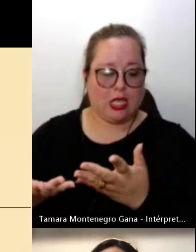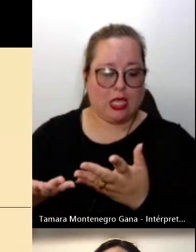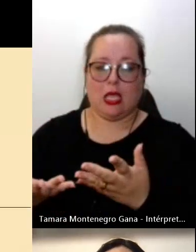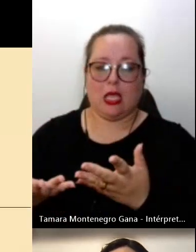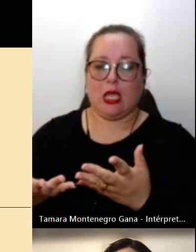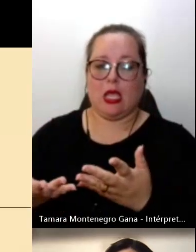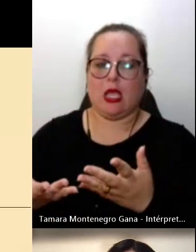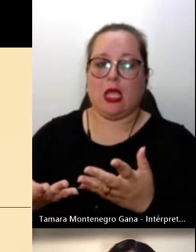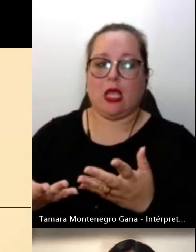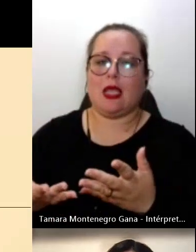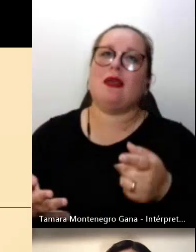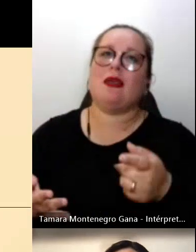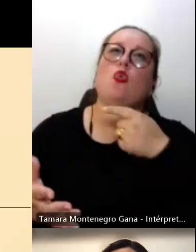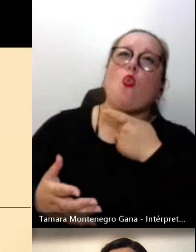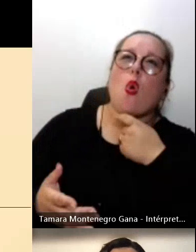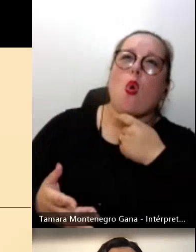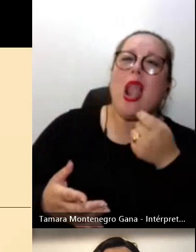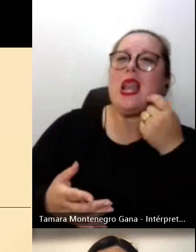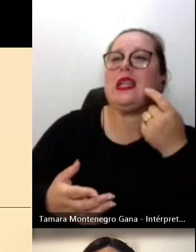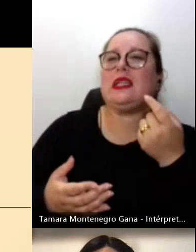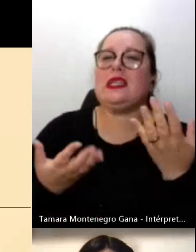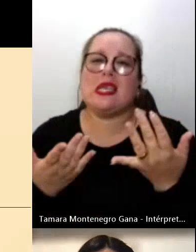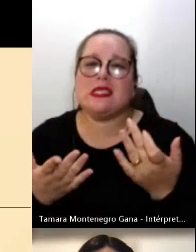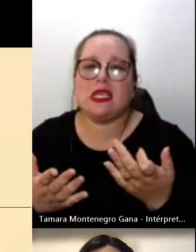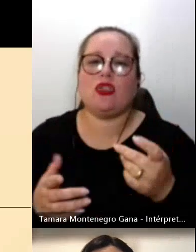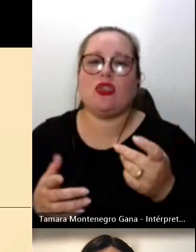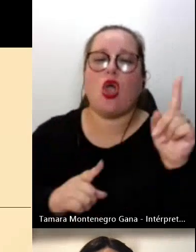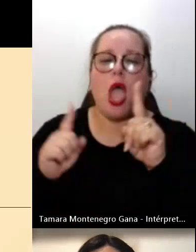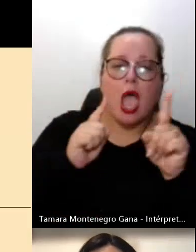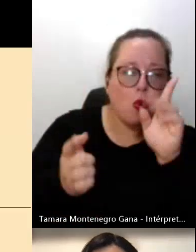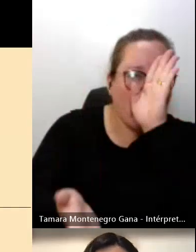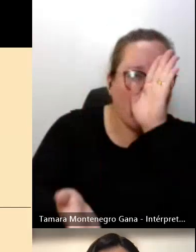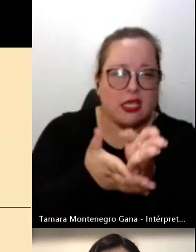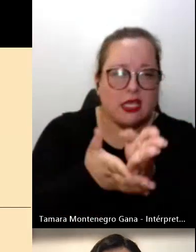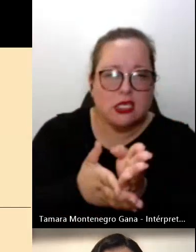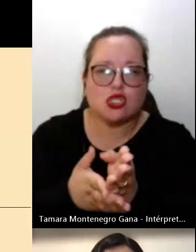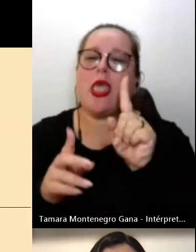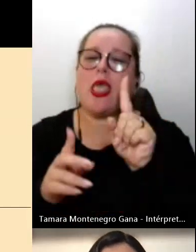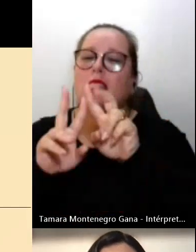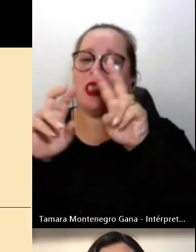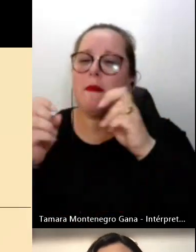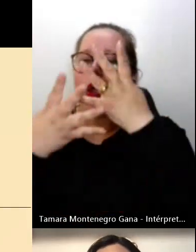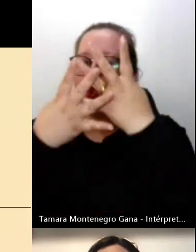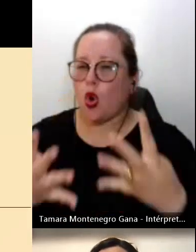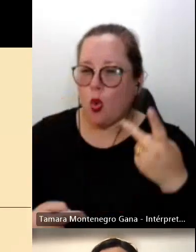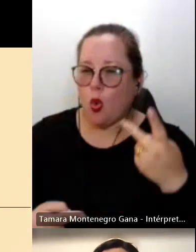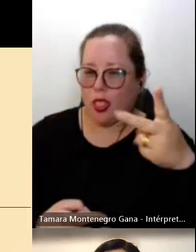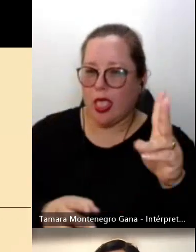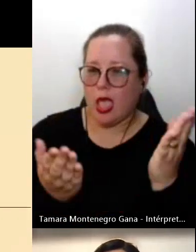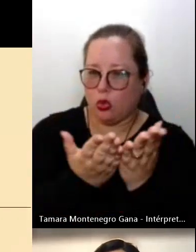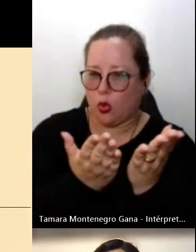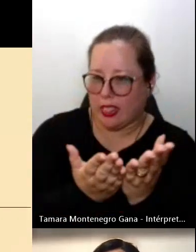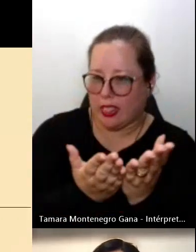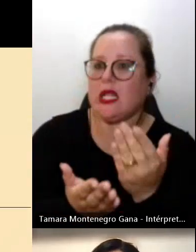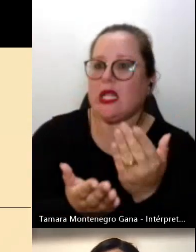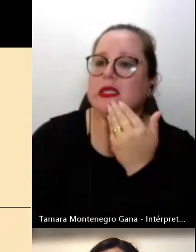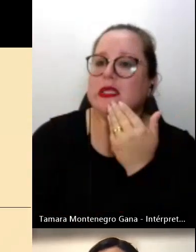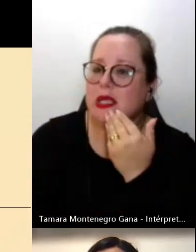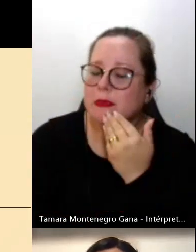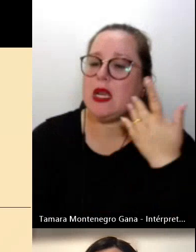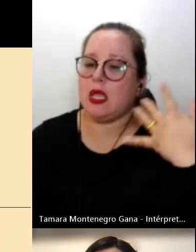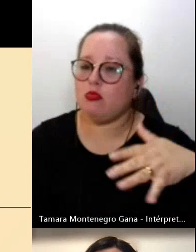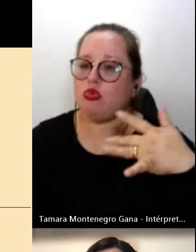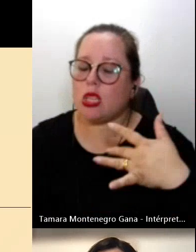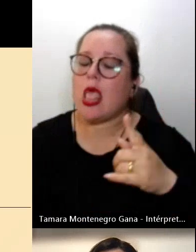de señas, qué materiales necesitamos, a tomar decisiones acerca del currículum de los estudiantes. Así también algunos se han